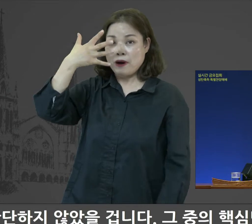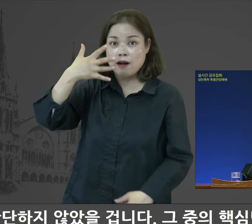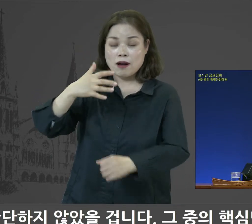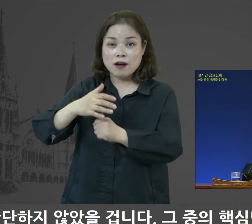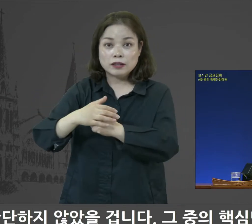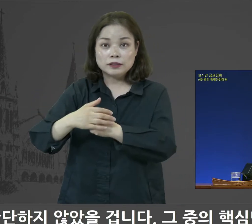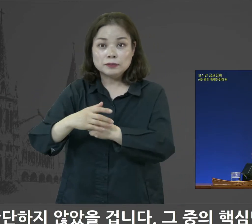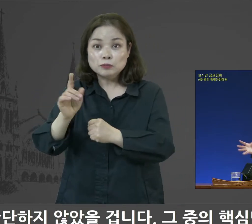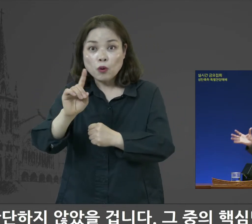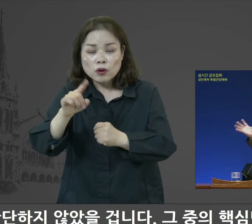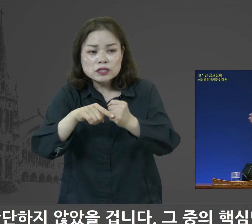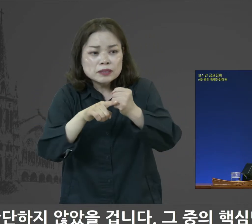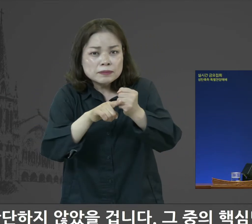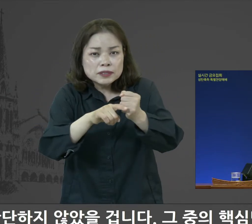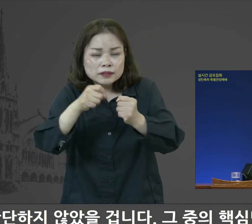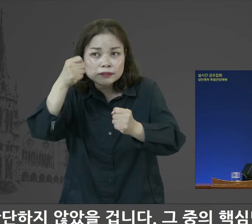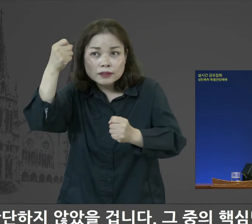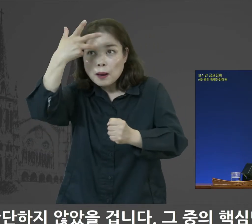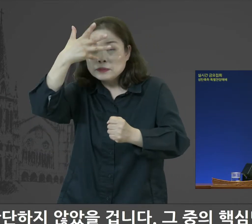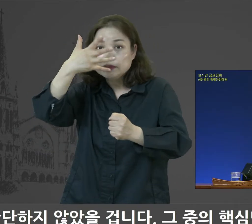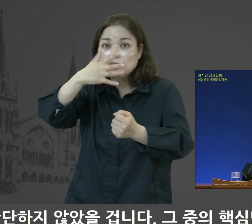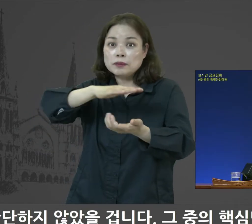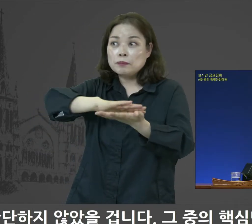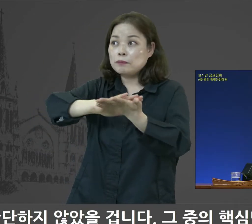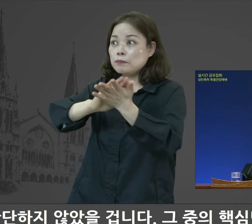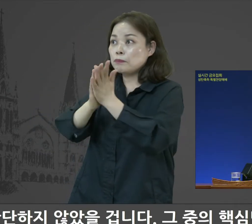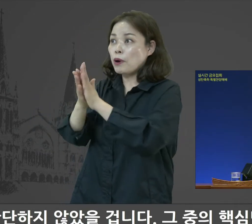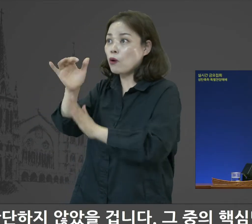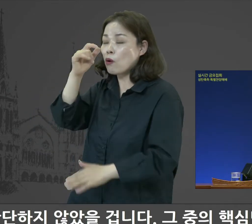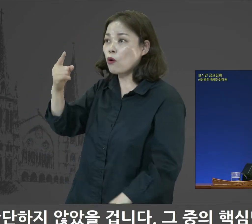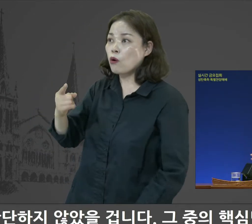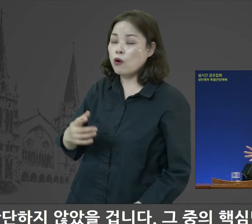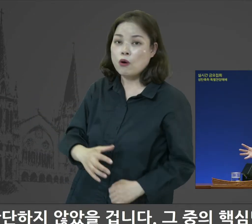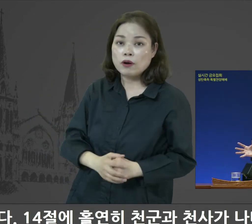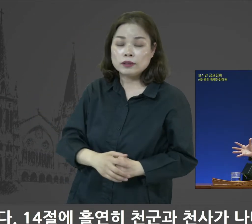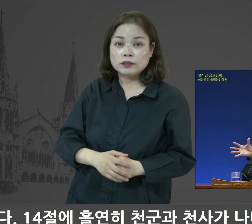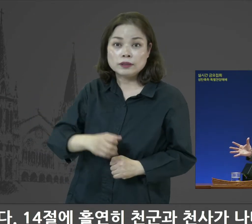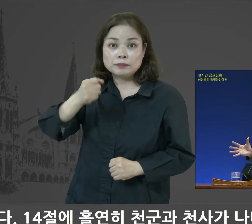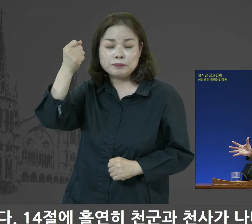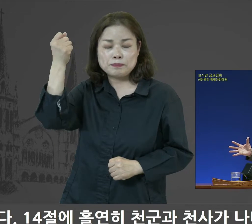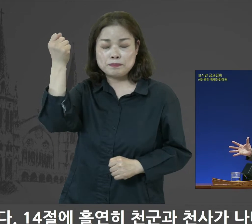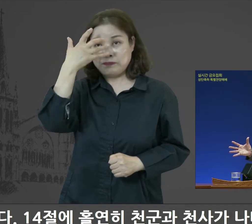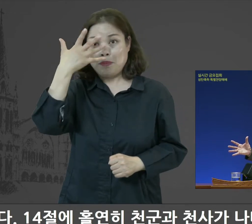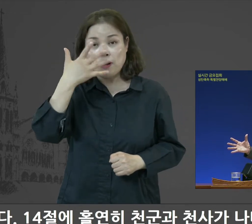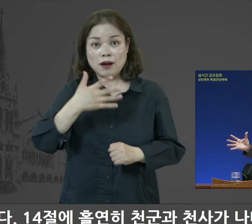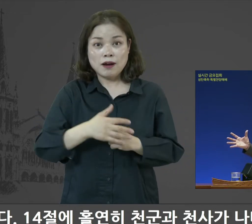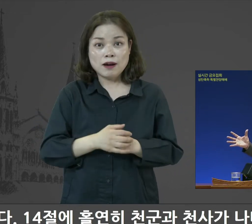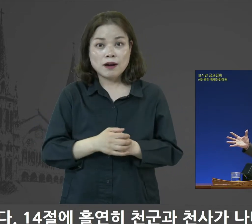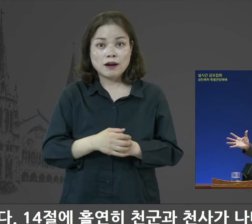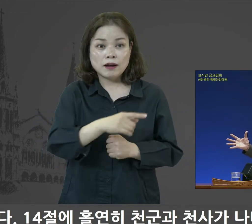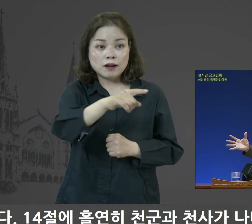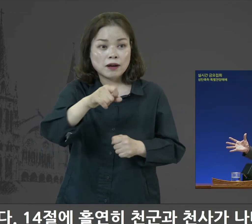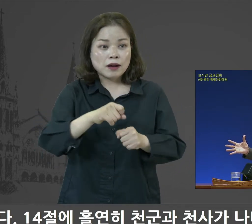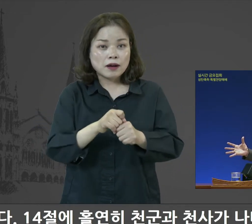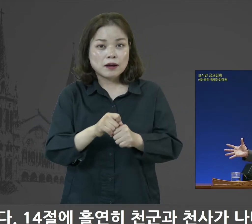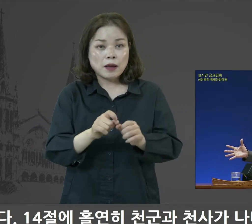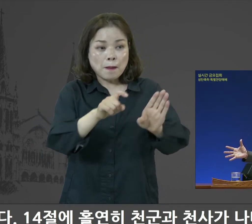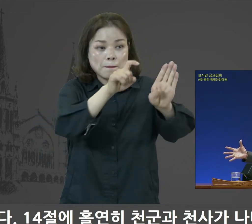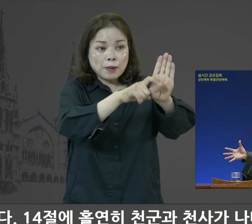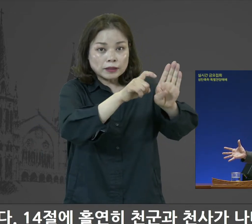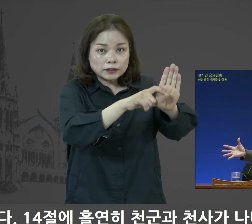말의 의미는 갑자기 장면이 바뀌는 겁니다. 그러니까 갑자기 이 베들레헴